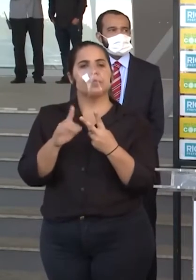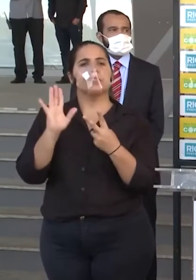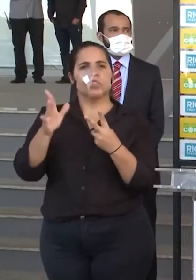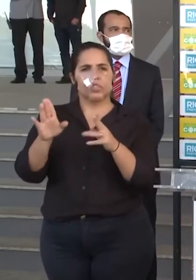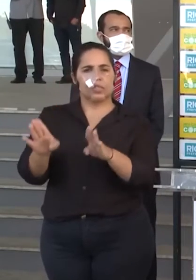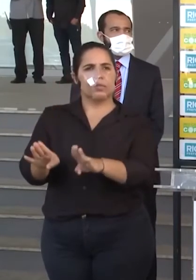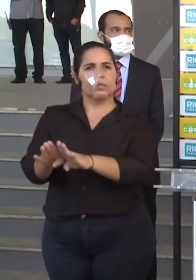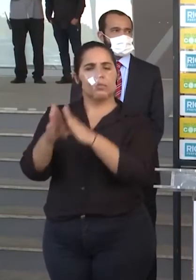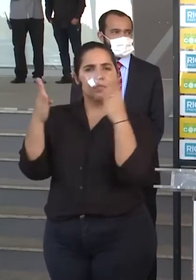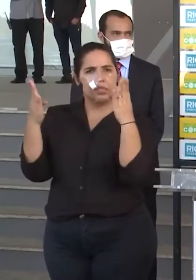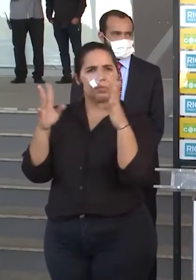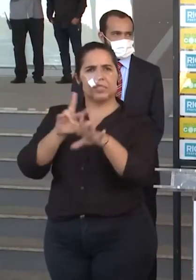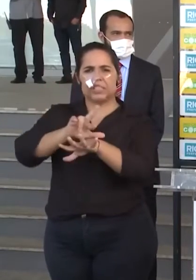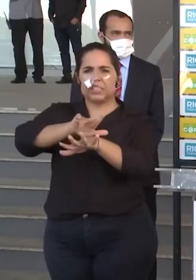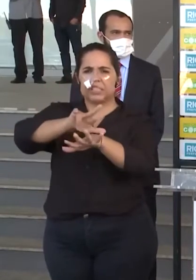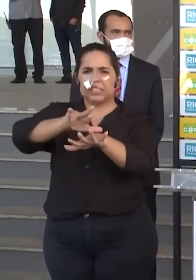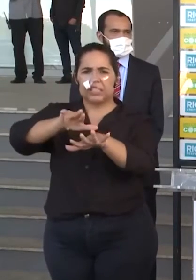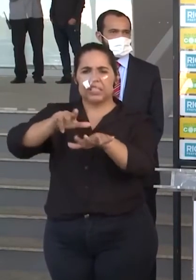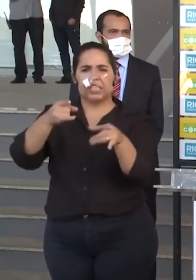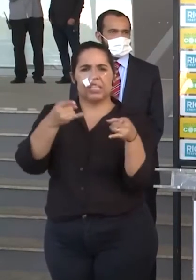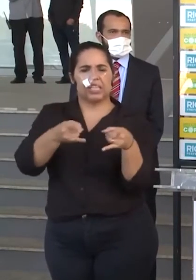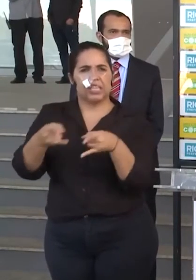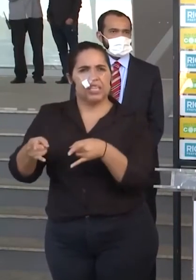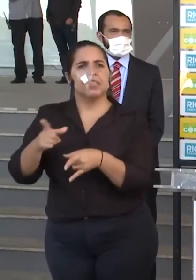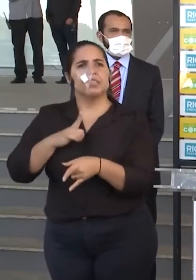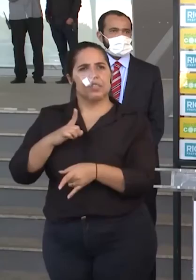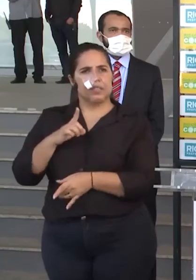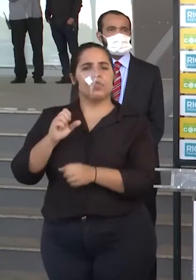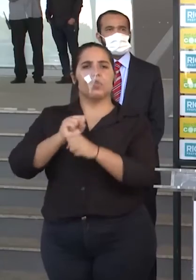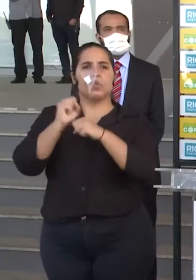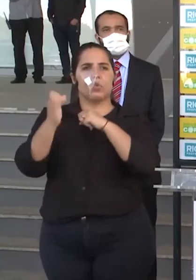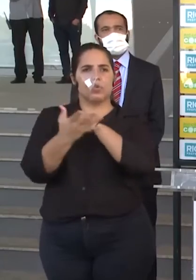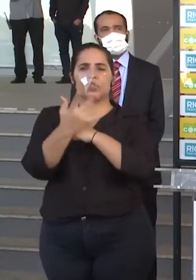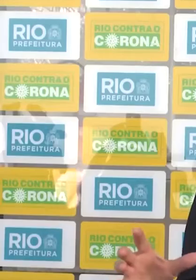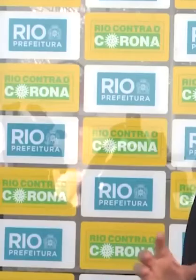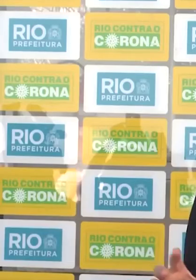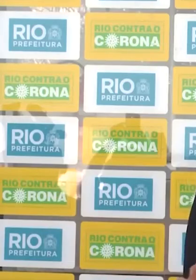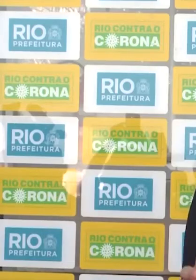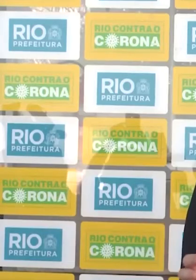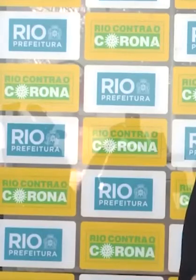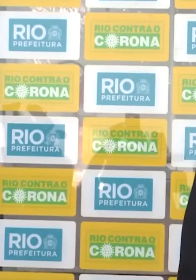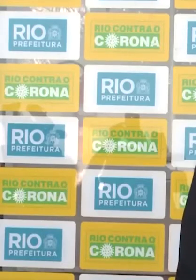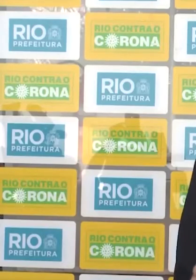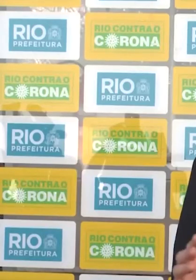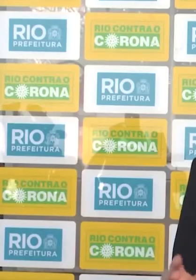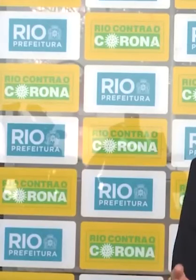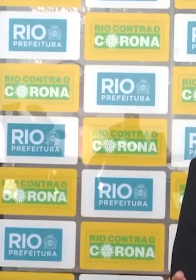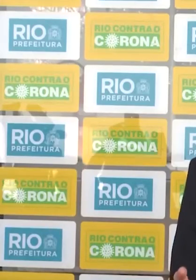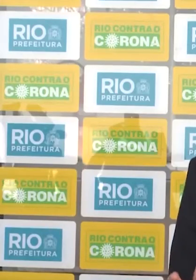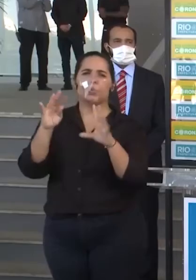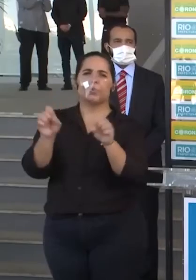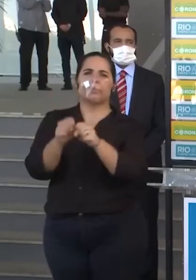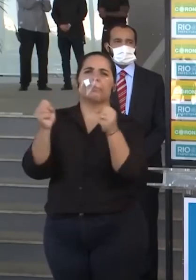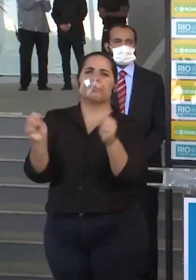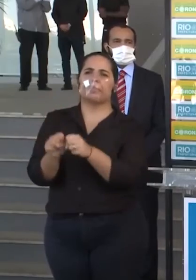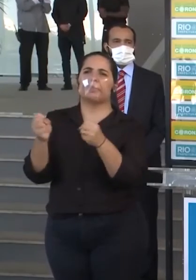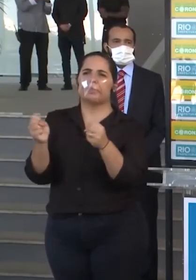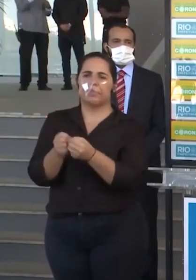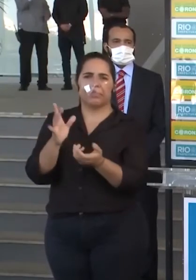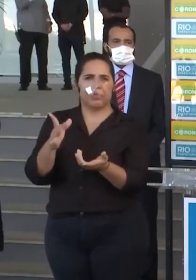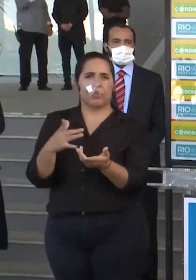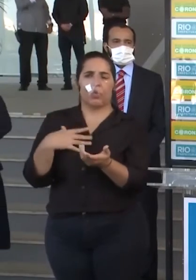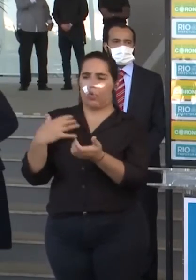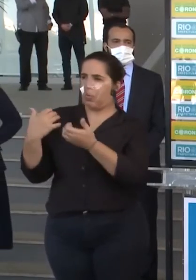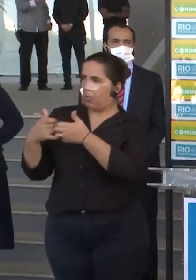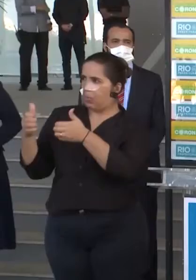já abrimos centenas de leitos e destinamos a Covid em outras unidades. O prefeito disse que ainda não é possível precisar o fim